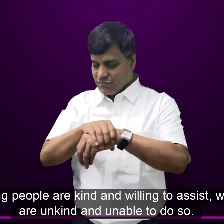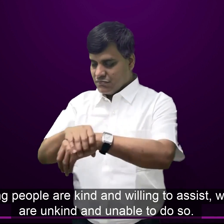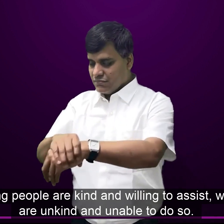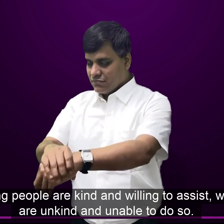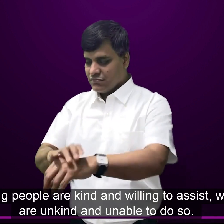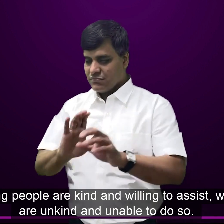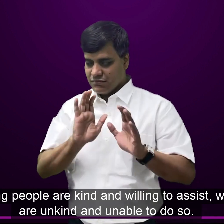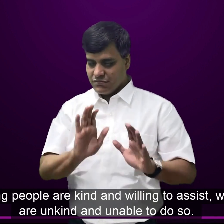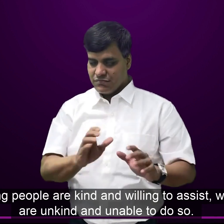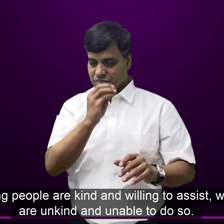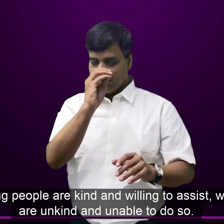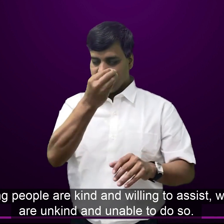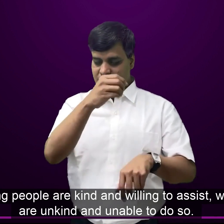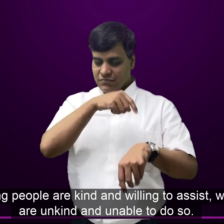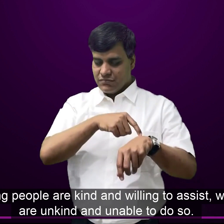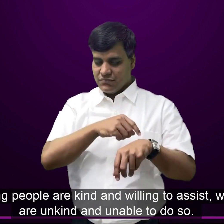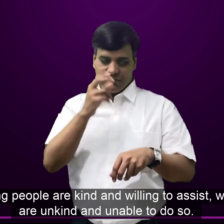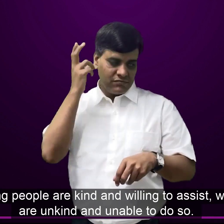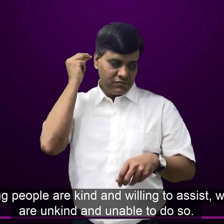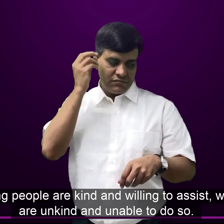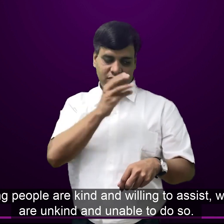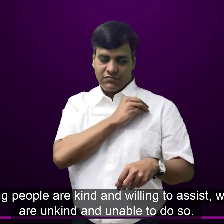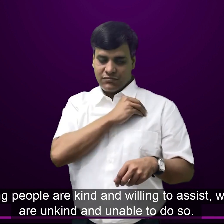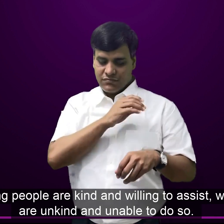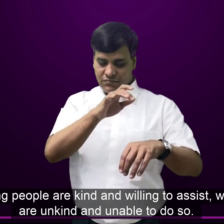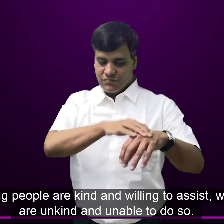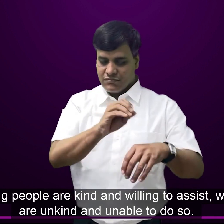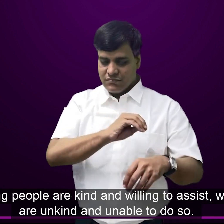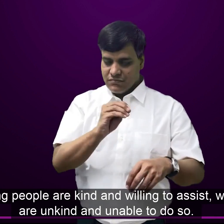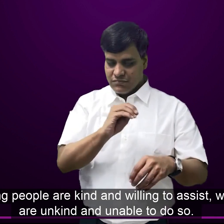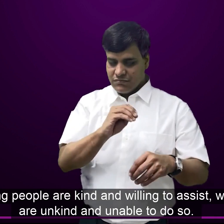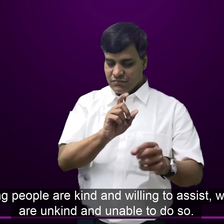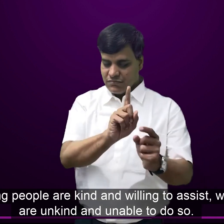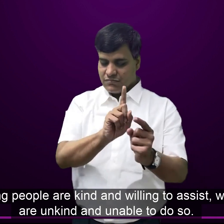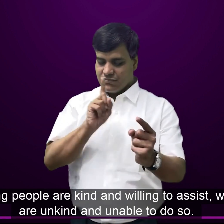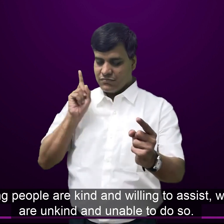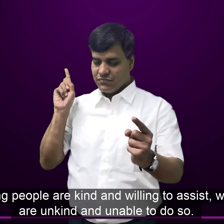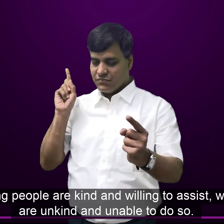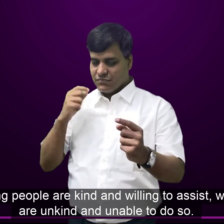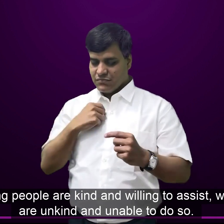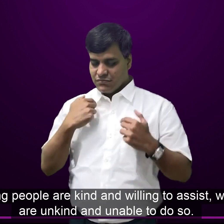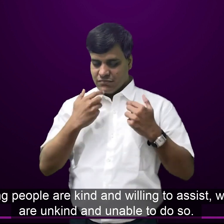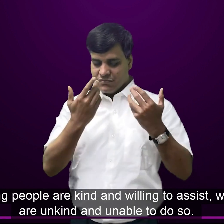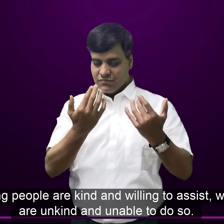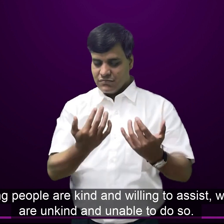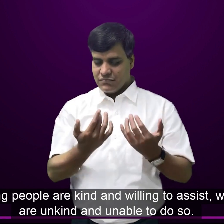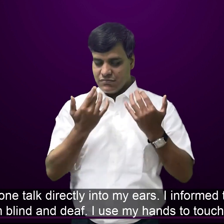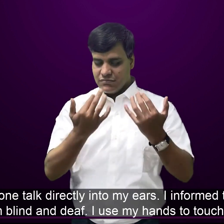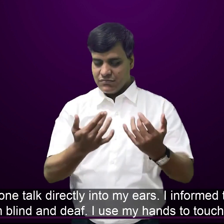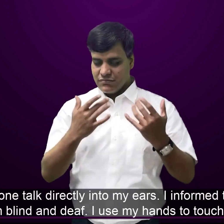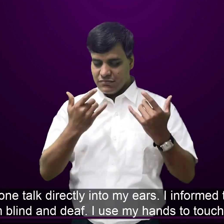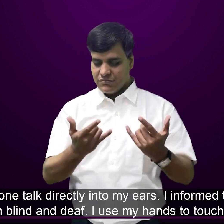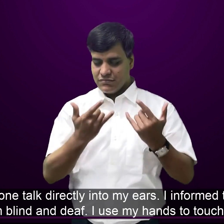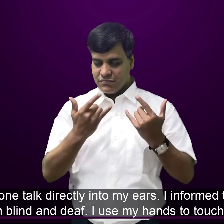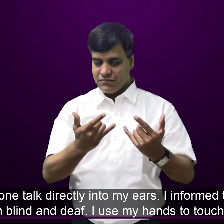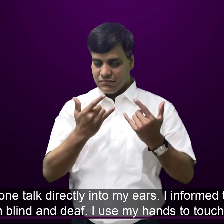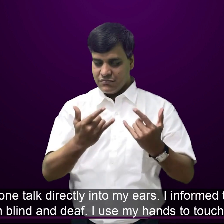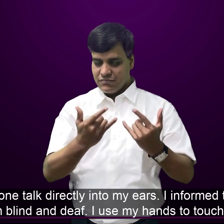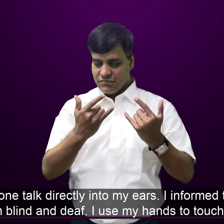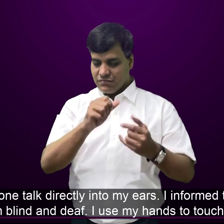हैं। कुछ लोग बहुत दयावान होते हैं और वो हमें मदद भी करते हैं, और कुछ लोग जो नहीं होते हैं वह हमें मदद नहीं